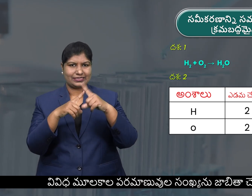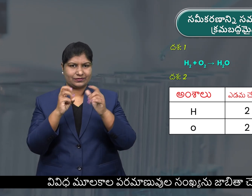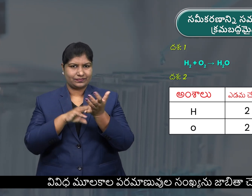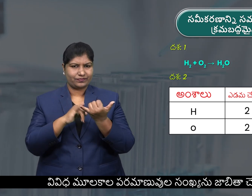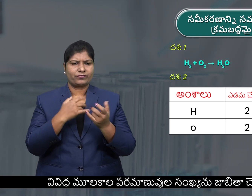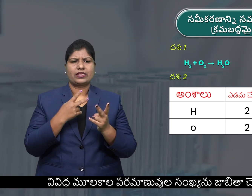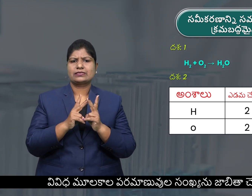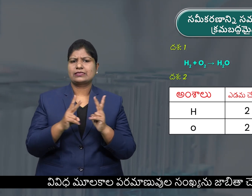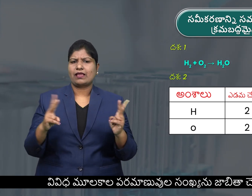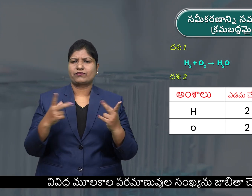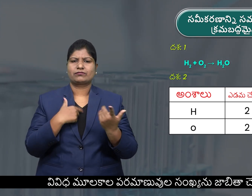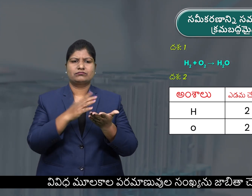చేయండి.